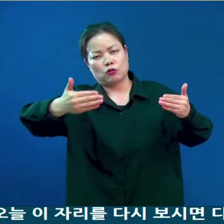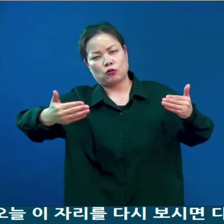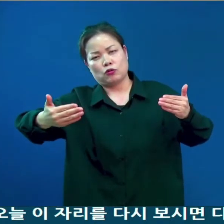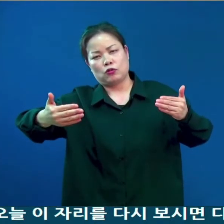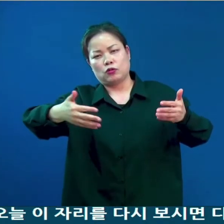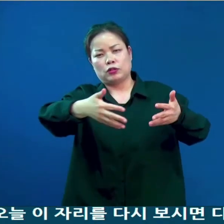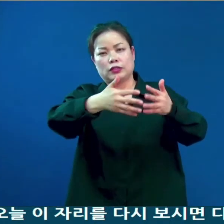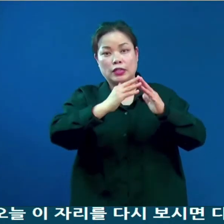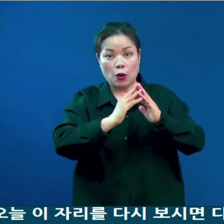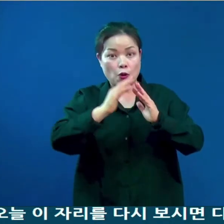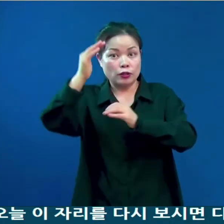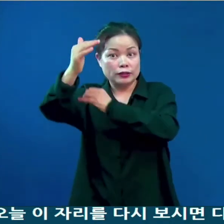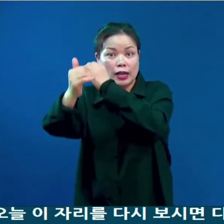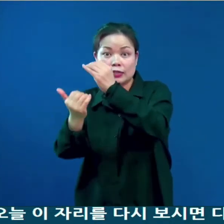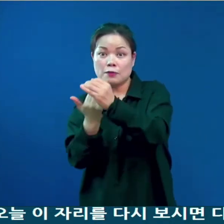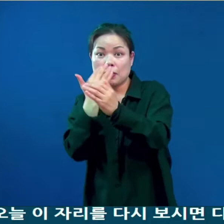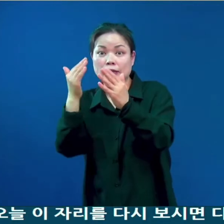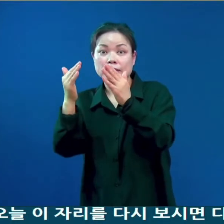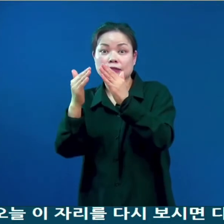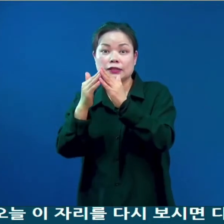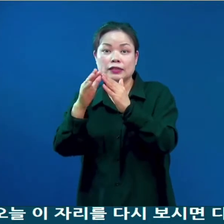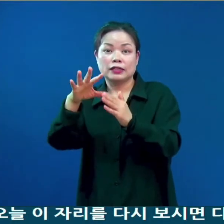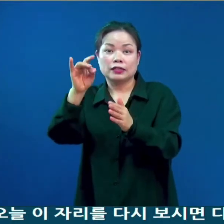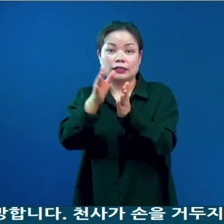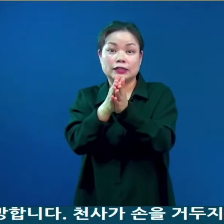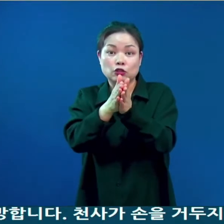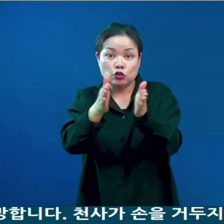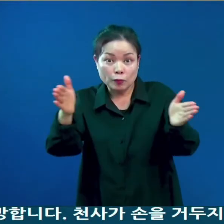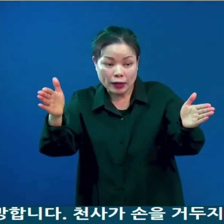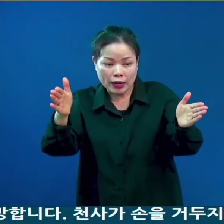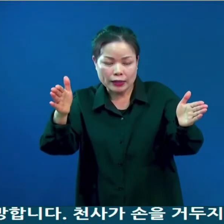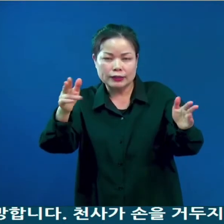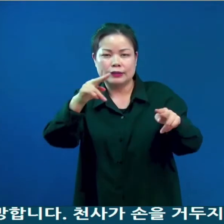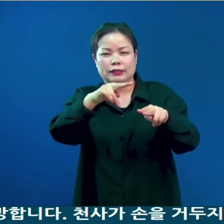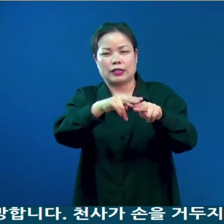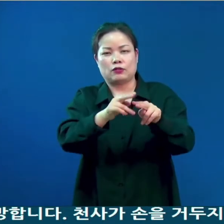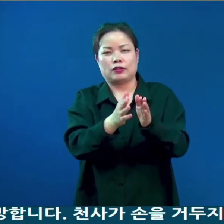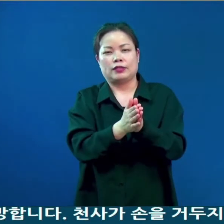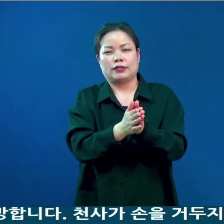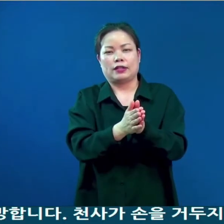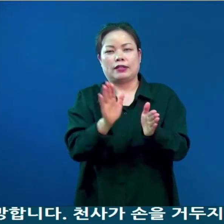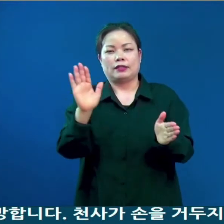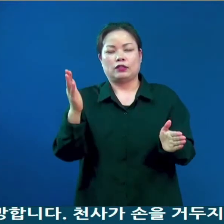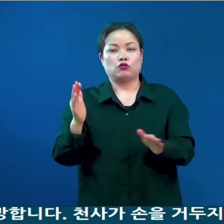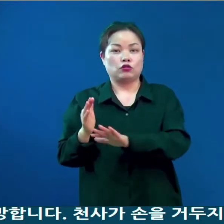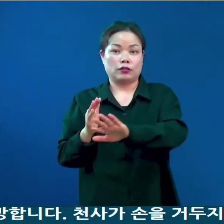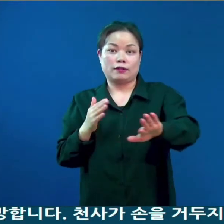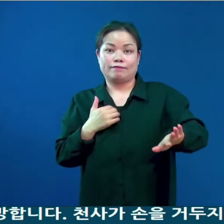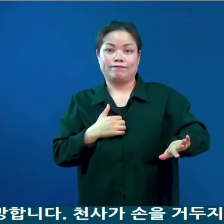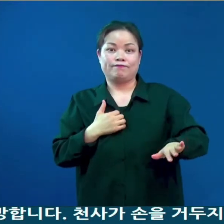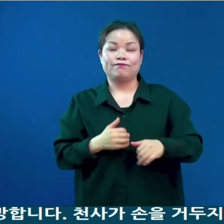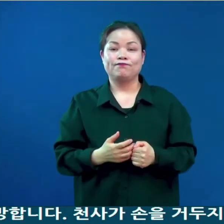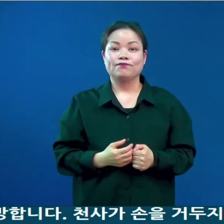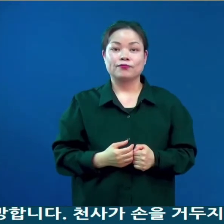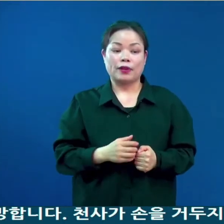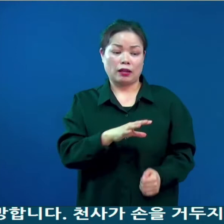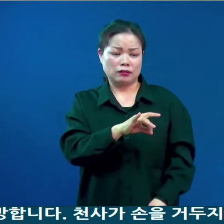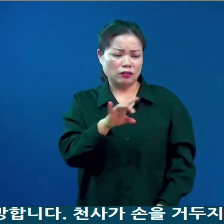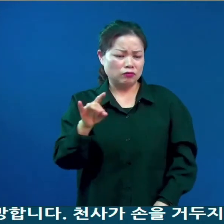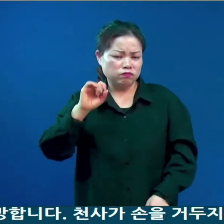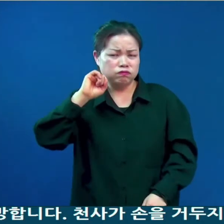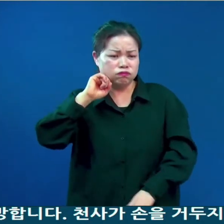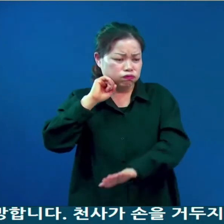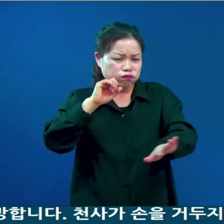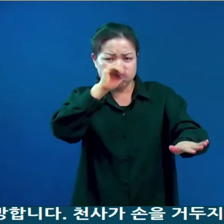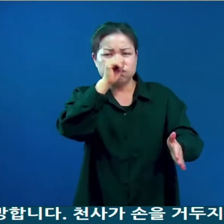세워서 하나님의 성전의 첫 출발하는 자리로 시작하게 하신 것을 우리가 보게 됩니다. 때로는 여러 가지